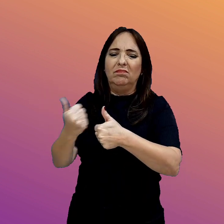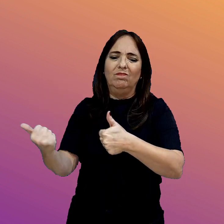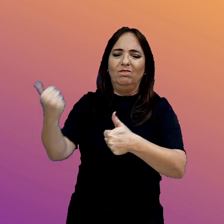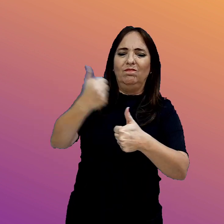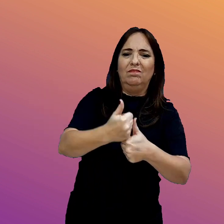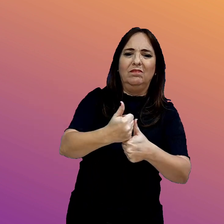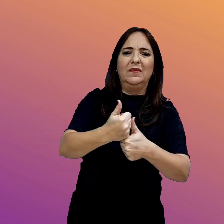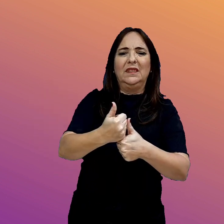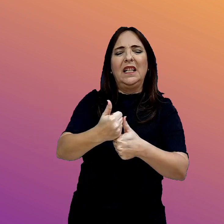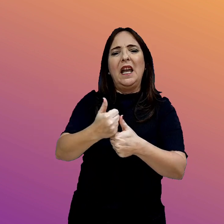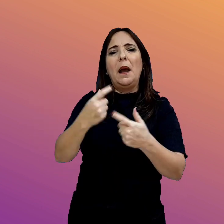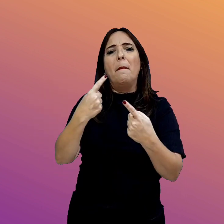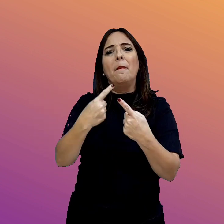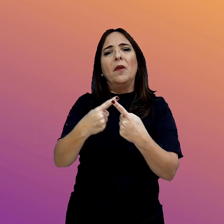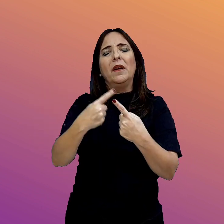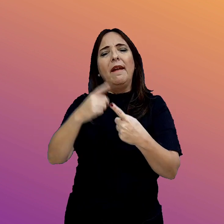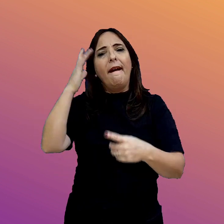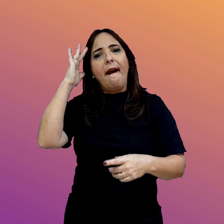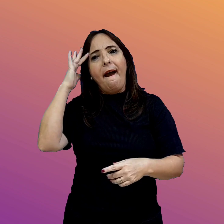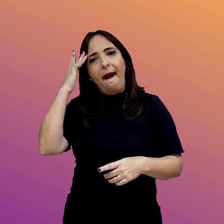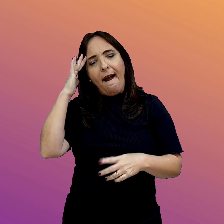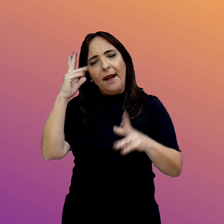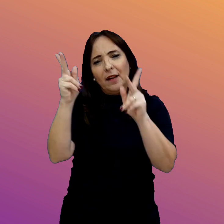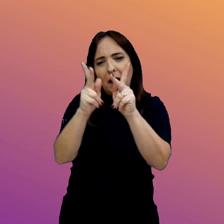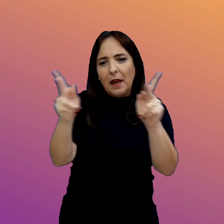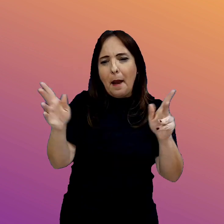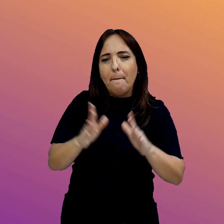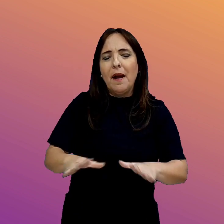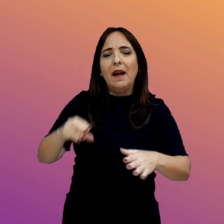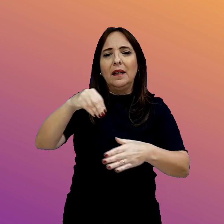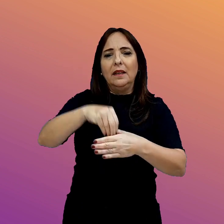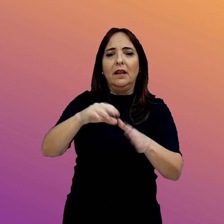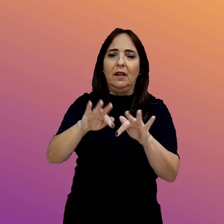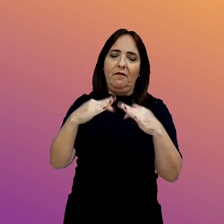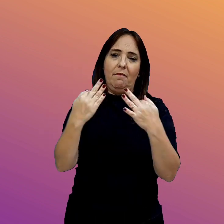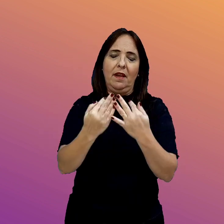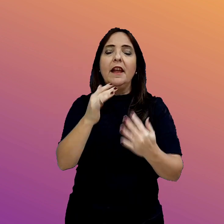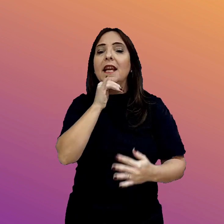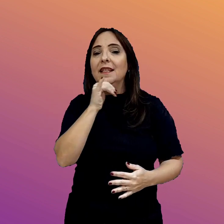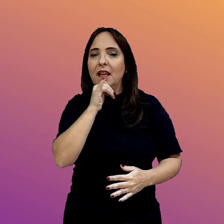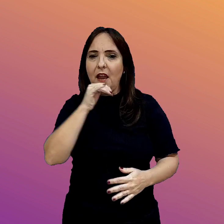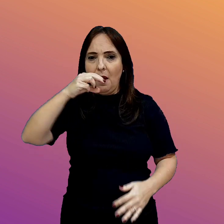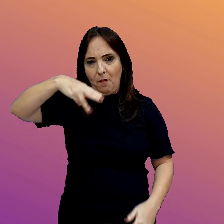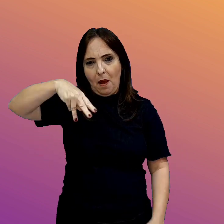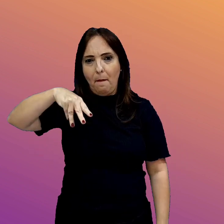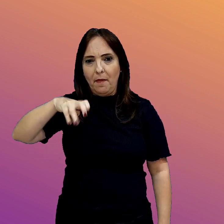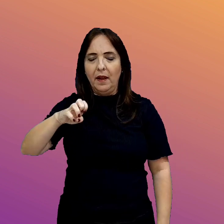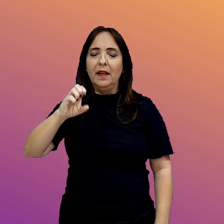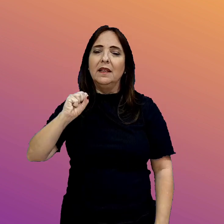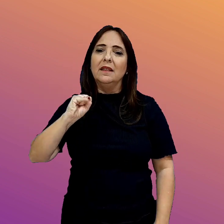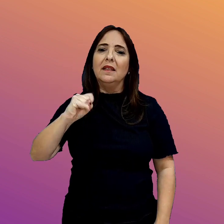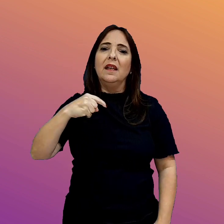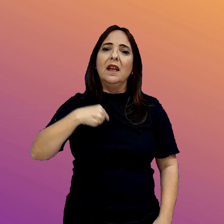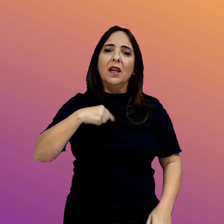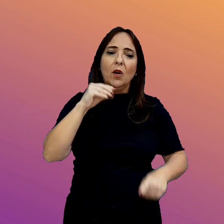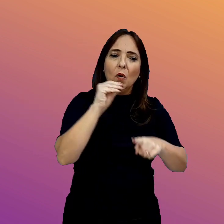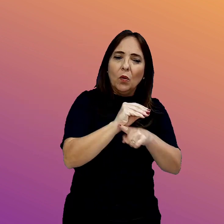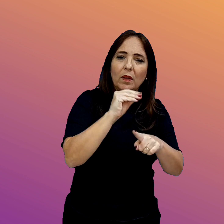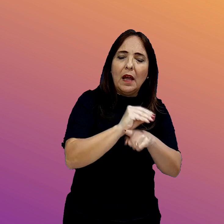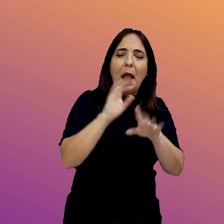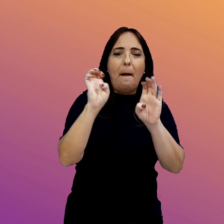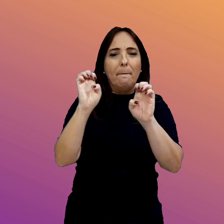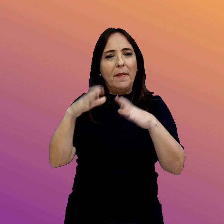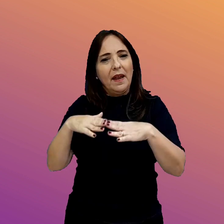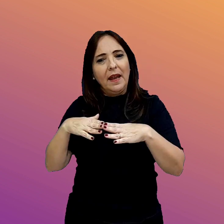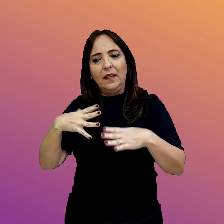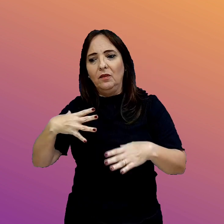eles acham que a harmonia familiar vai... A mãe, por exemplo, não, se eu cuidar bem dos meus filhos, Eu vou ter um bom casamento.